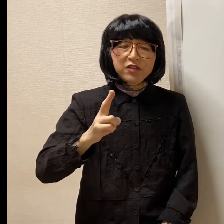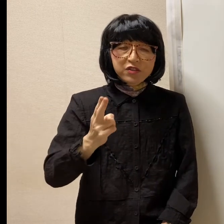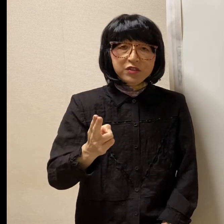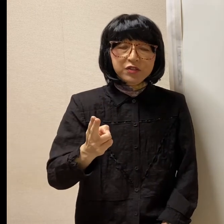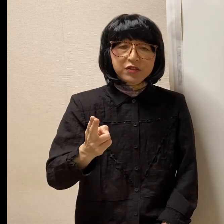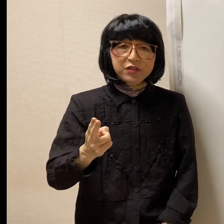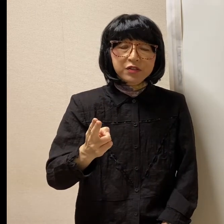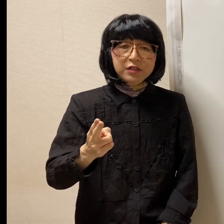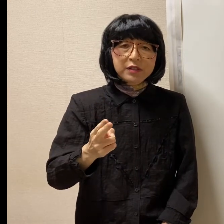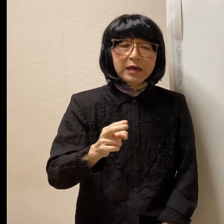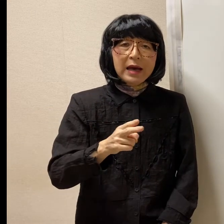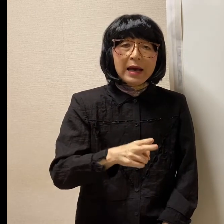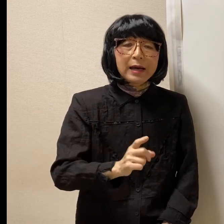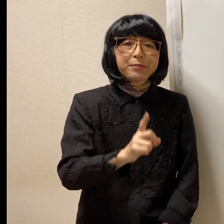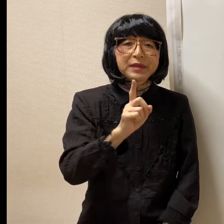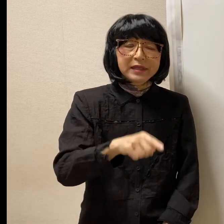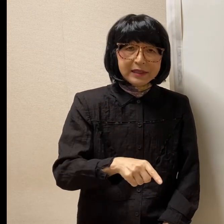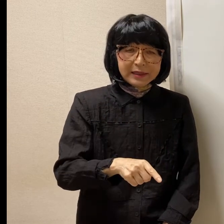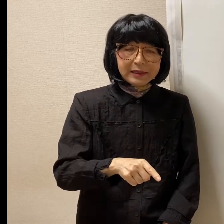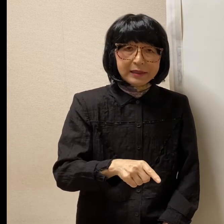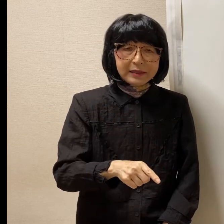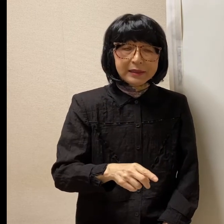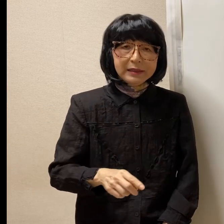I felt happy.